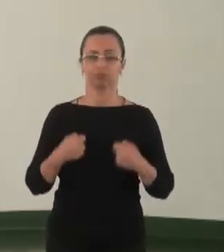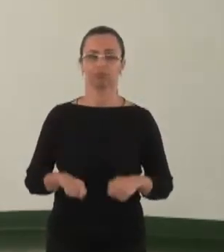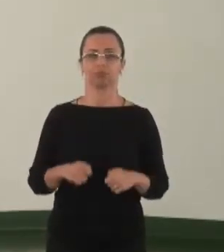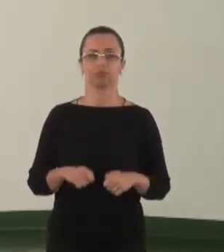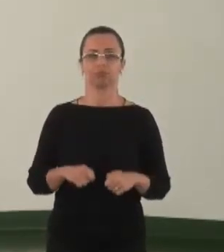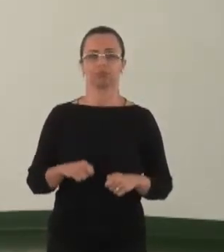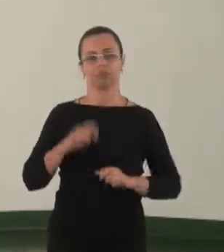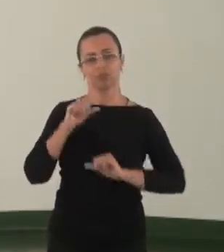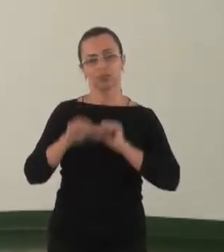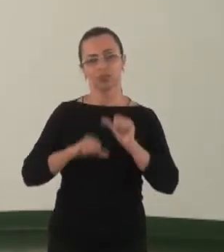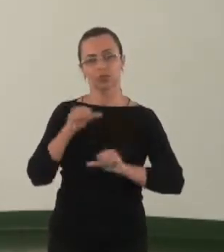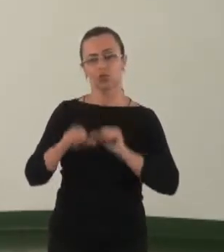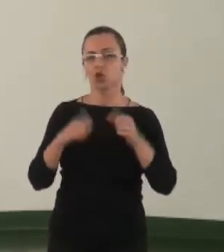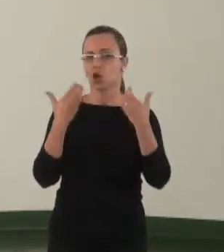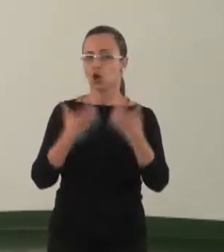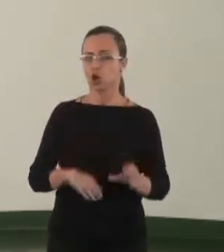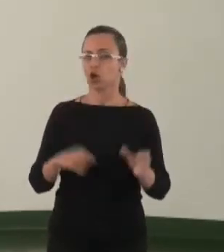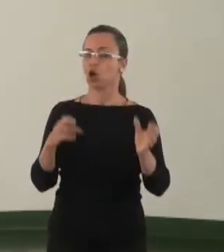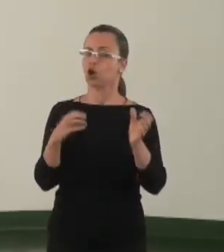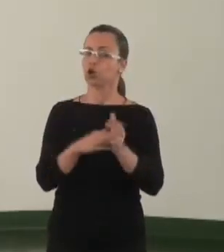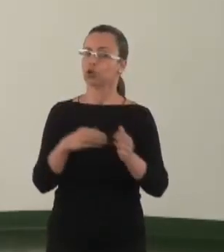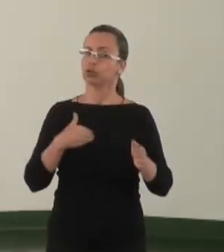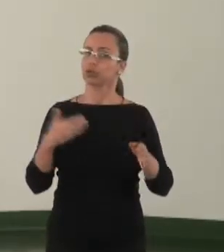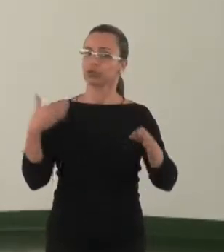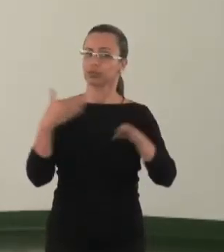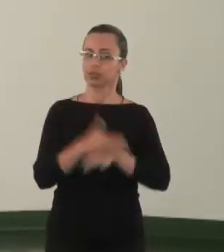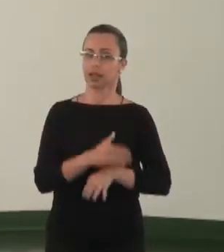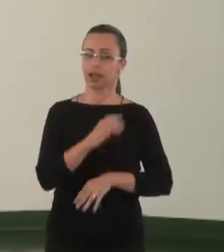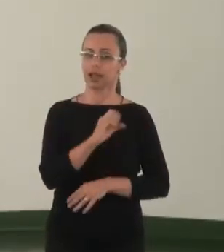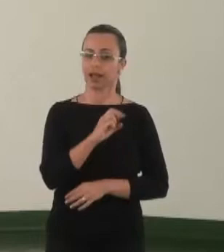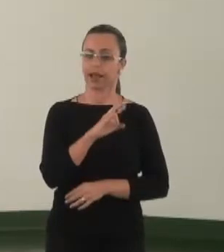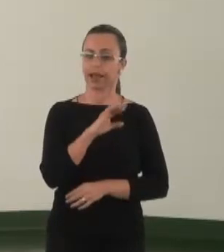de alteração dos concursos no ingresso da carreira.